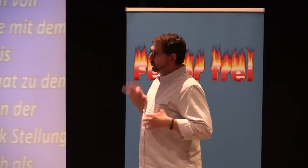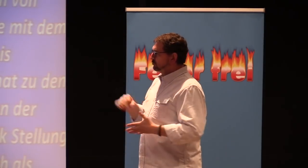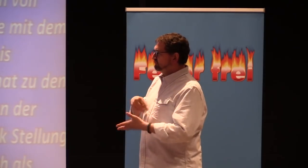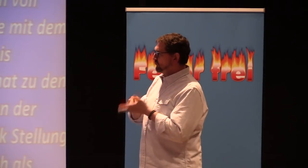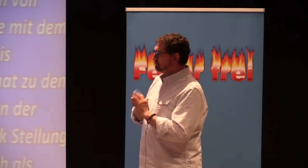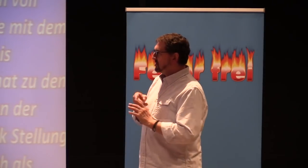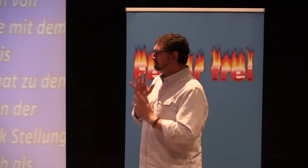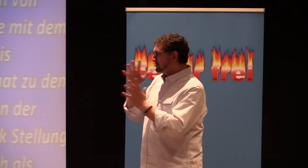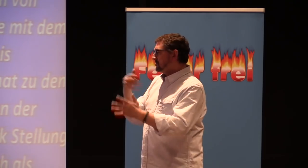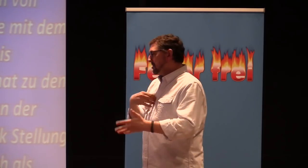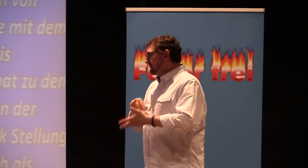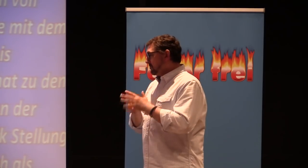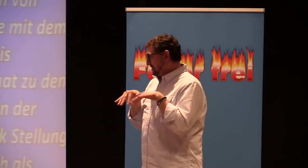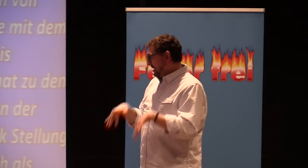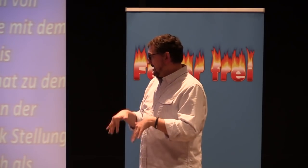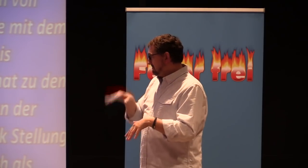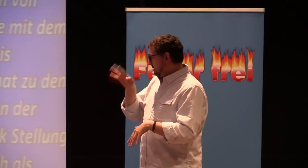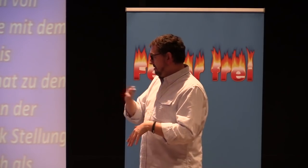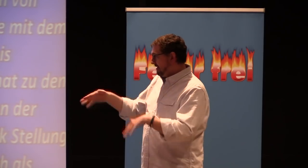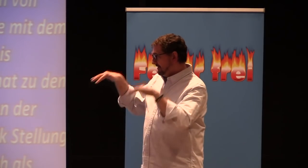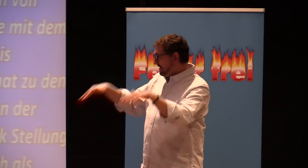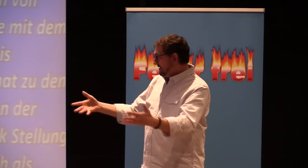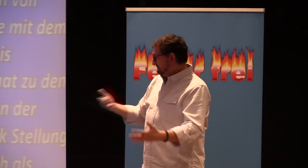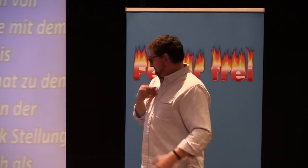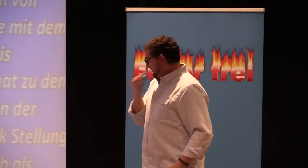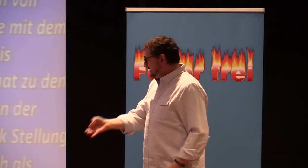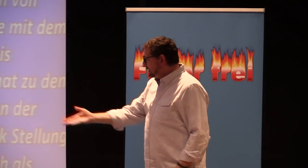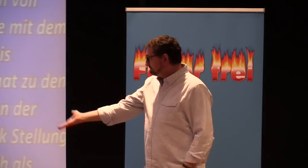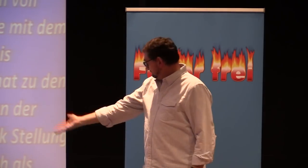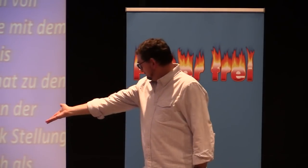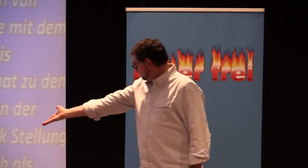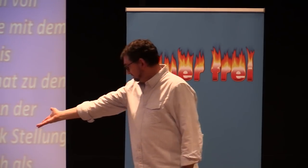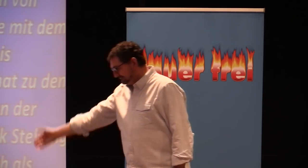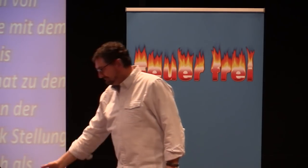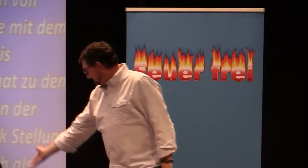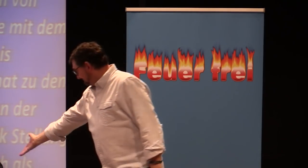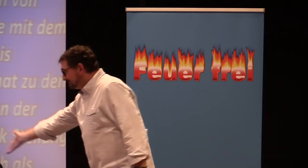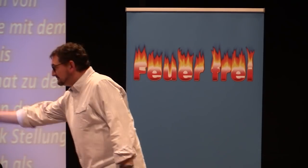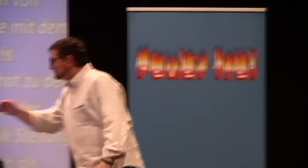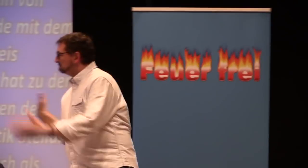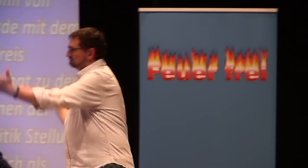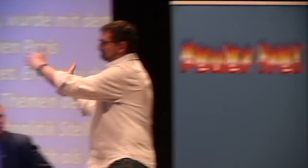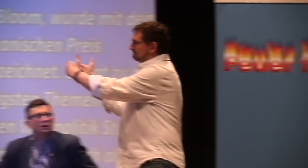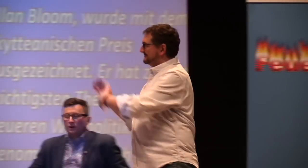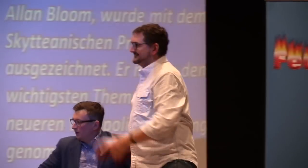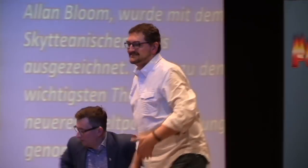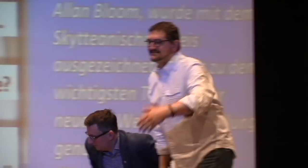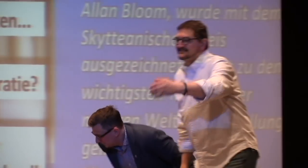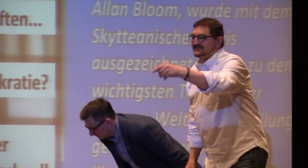über dieses Wissen verfügen. Ist euch bewusst, wie es in 10 Jahren aussehen wird? Andreas, also ihr könnt auch